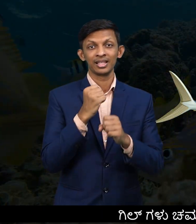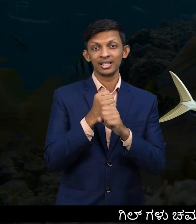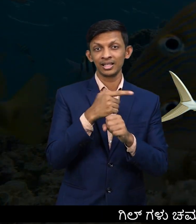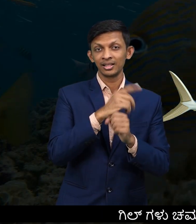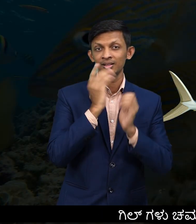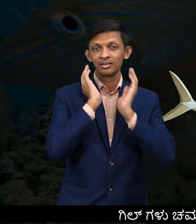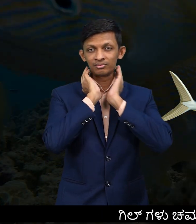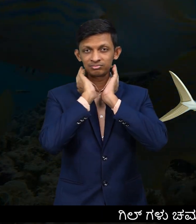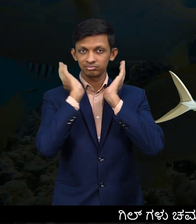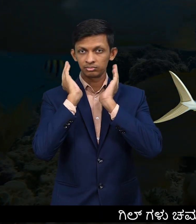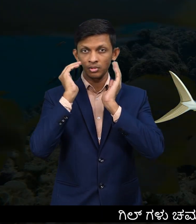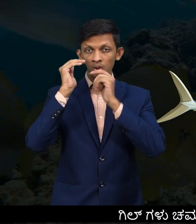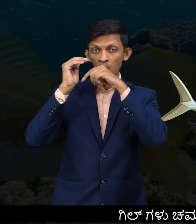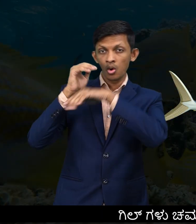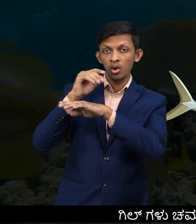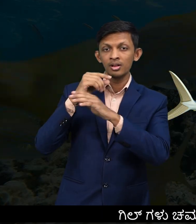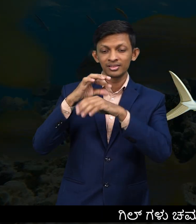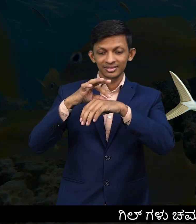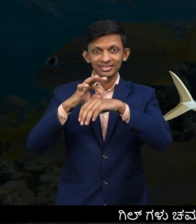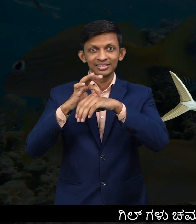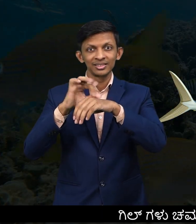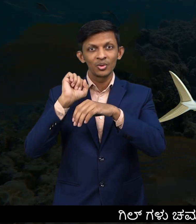ಗಿಲ್ಗಳು ಚರ್ಮದ ಪ್ರೊಜೆಕ್ಷನ್ಸ್ಗಳಾಗಿವೆ.